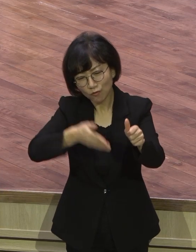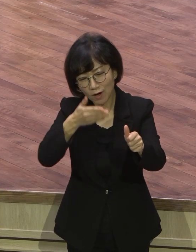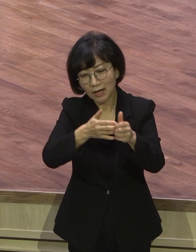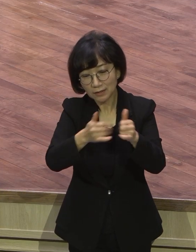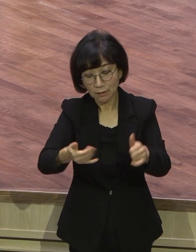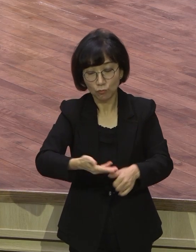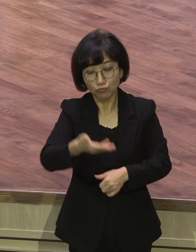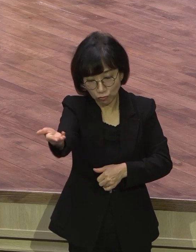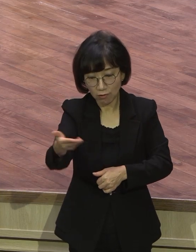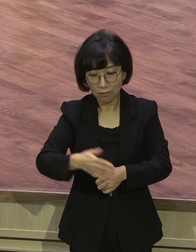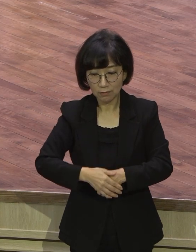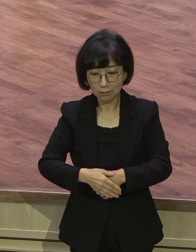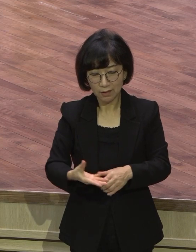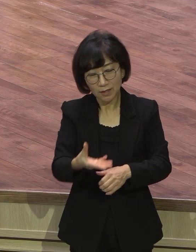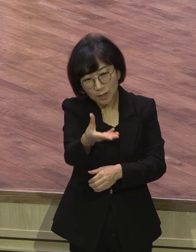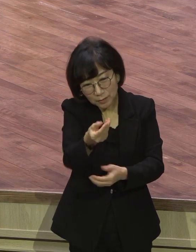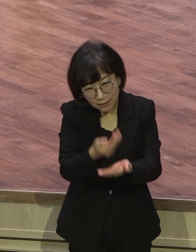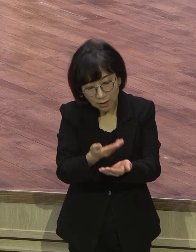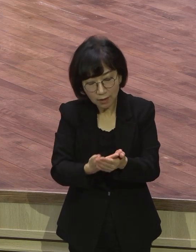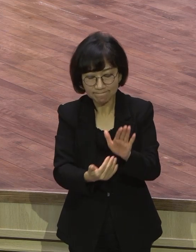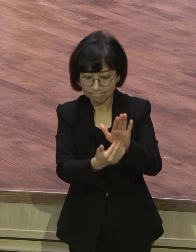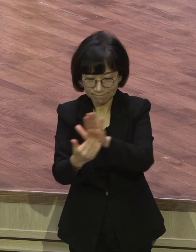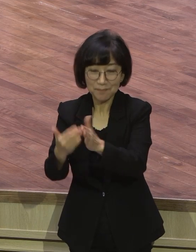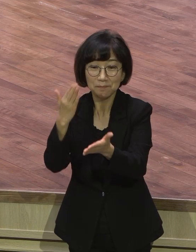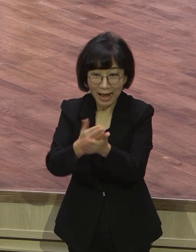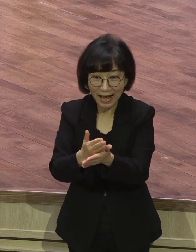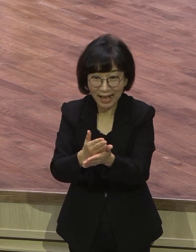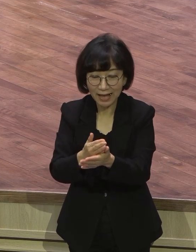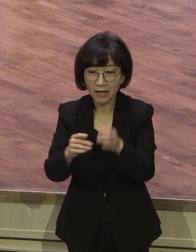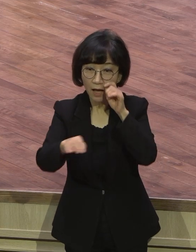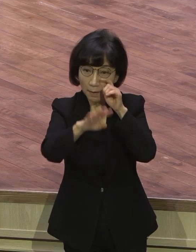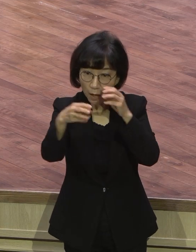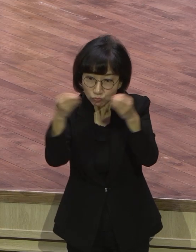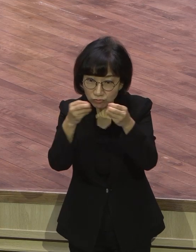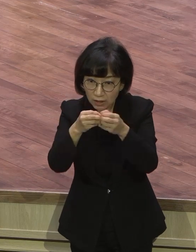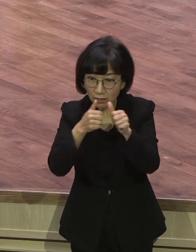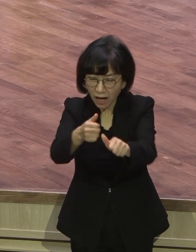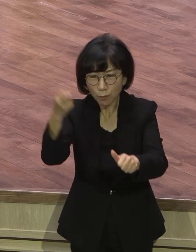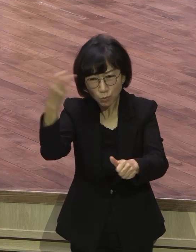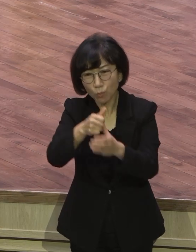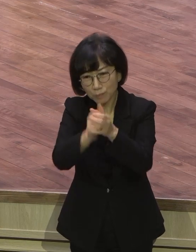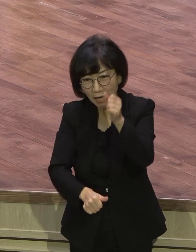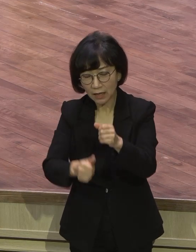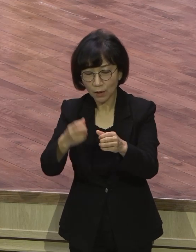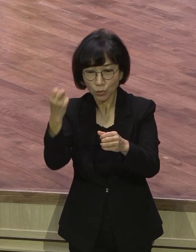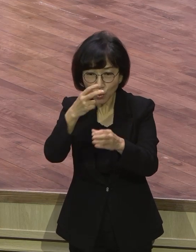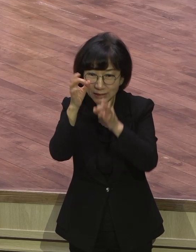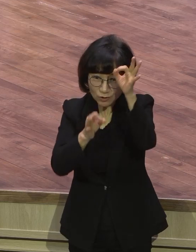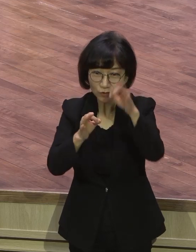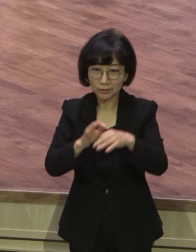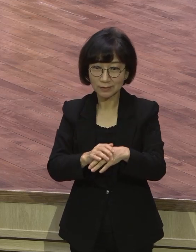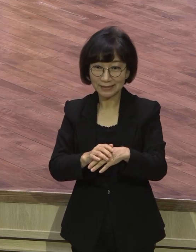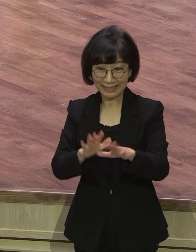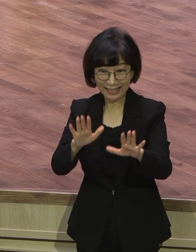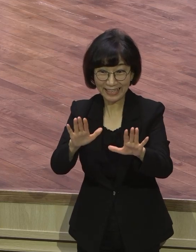거절하지 말라. 이 말씀을 또 문자도 해석하면 또 속아야 누가